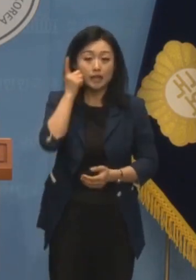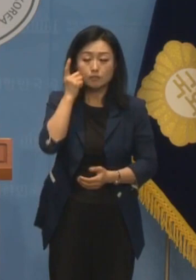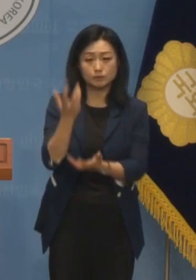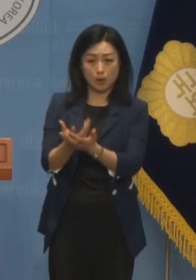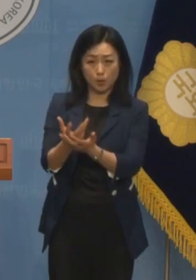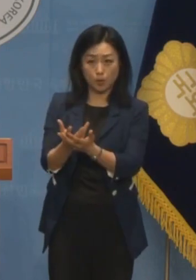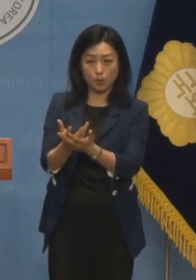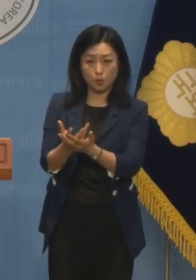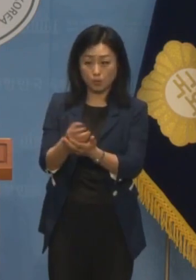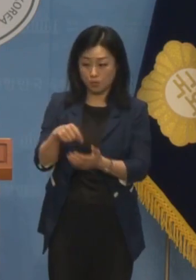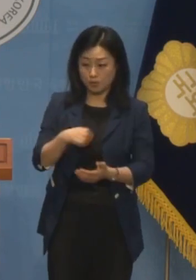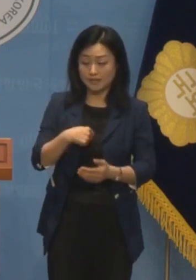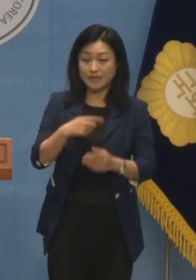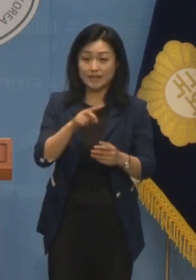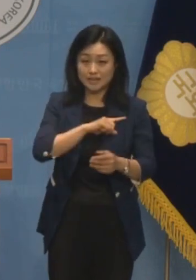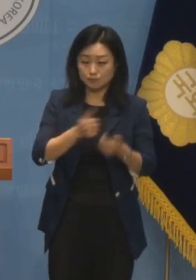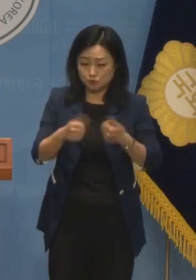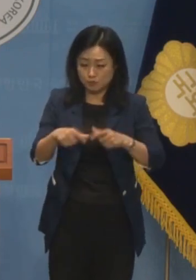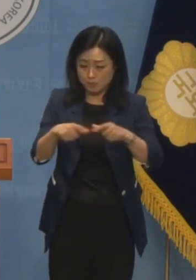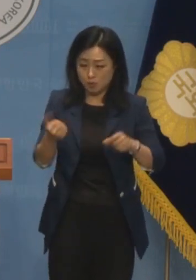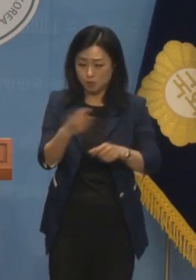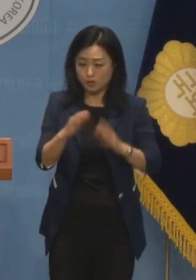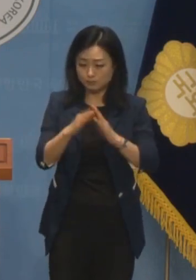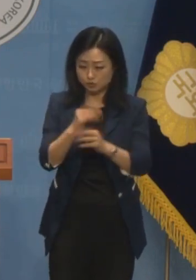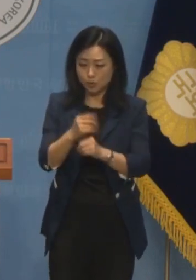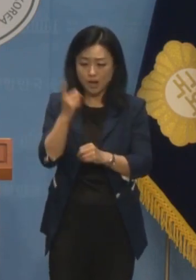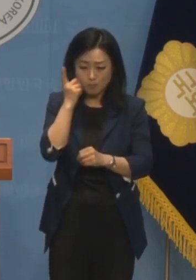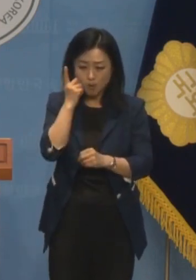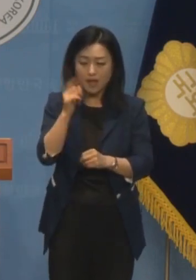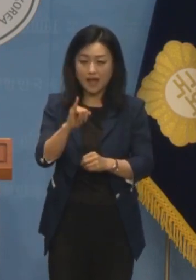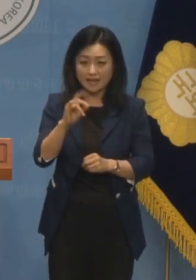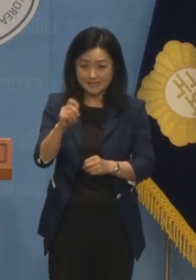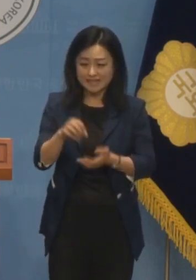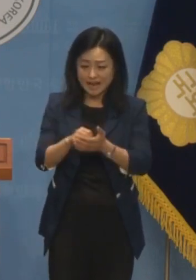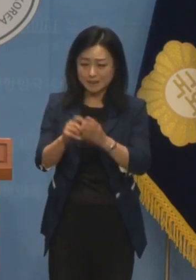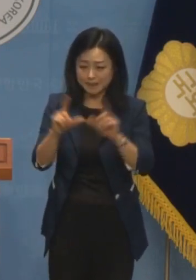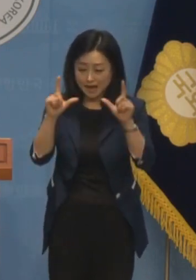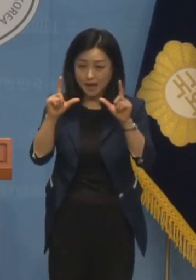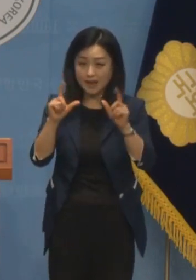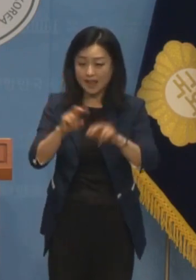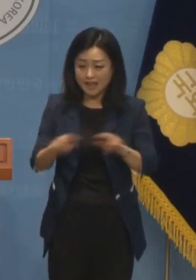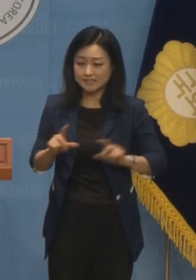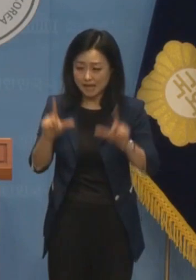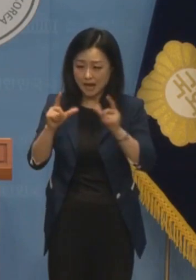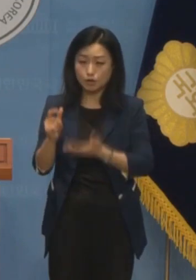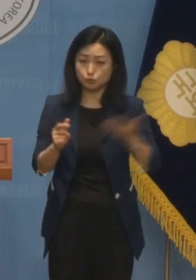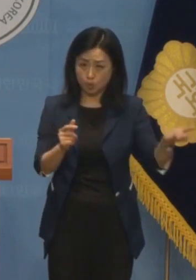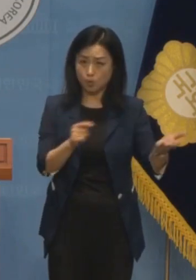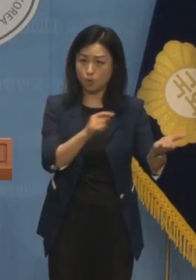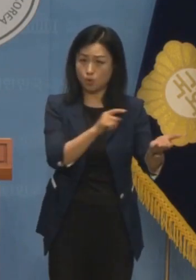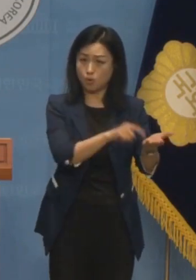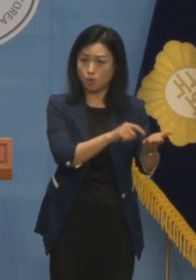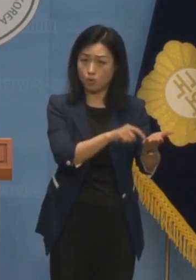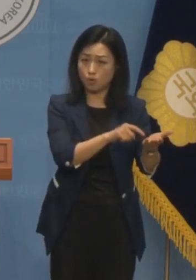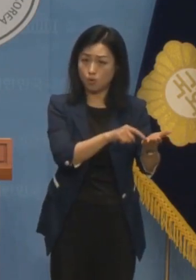통신자료는 이용자의 성명, 주민등록번호, 주소, 전화번호, 아이디, 가입일 또는 해지일을 제공하게 됩니다.